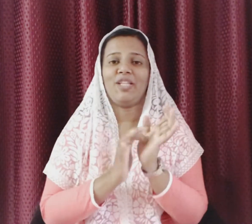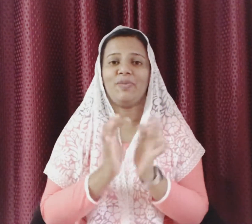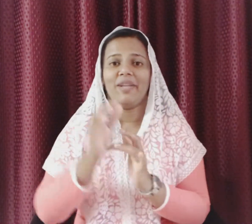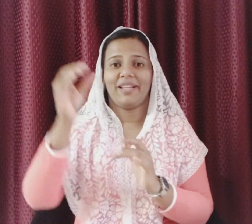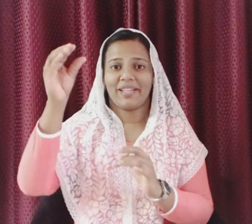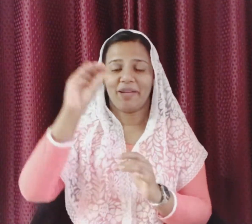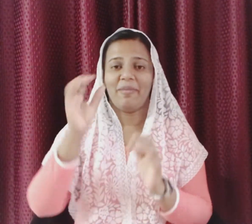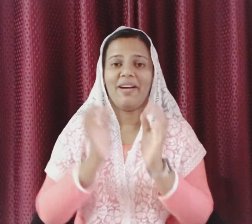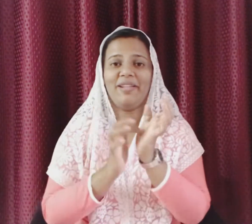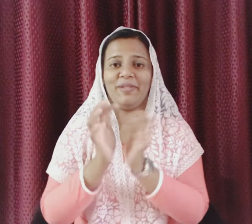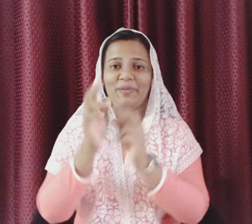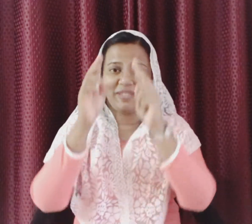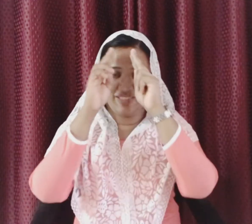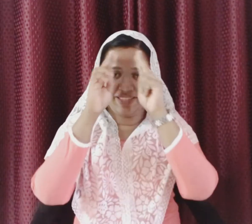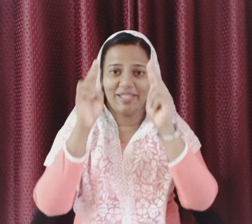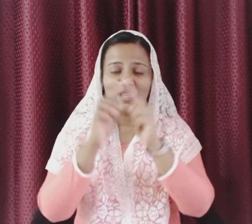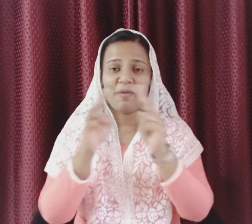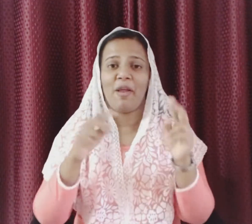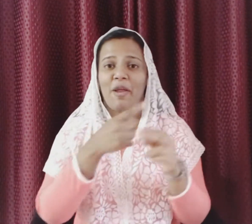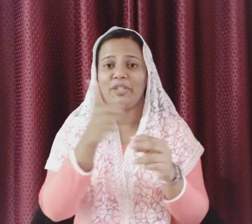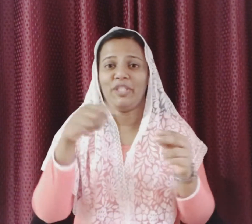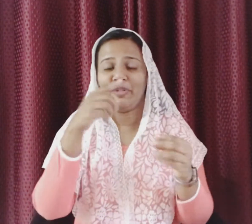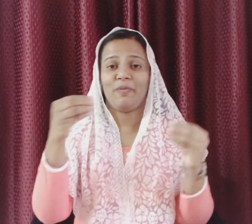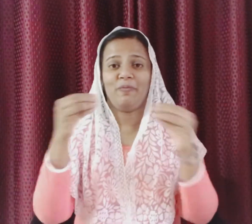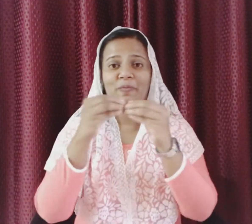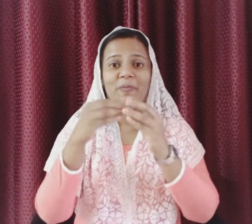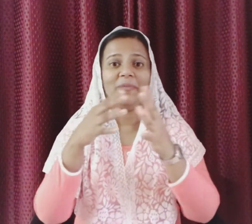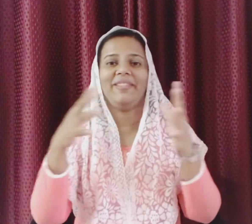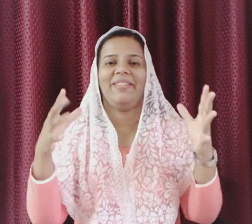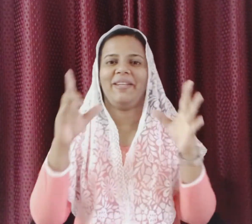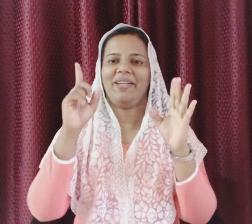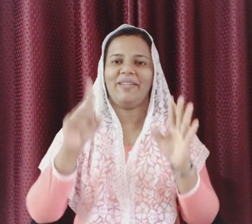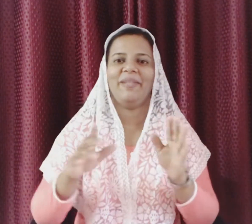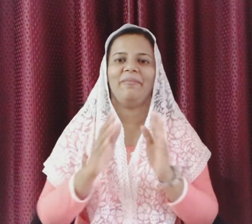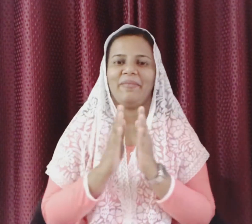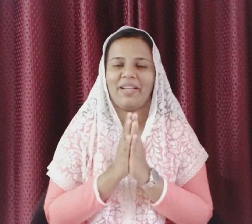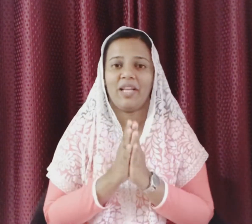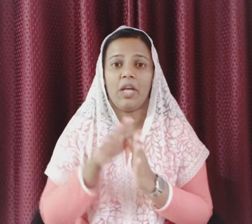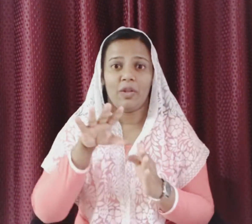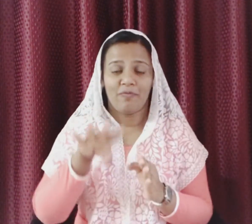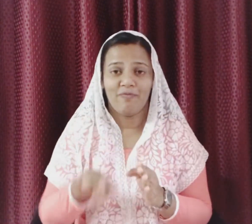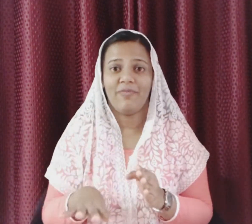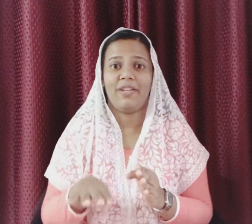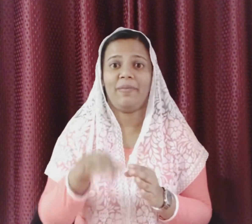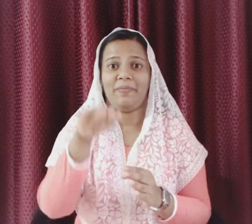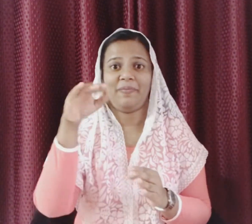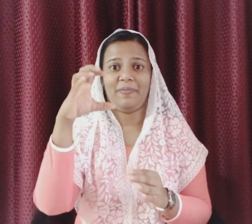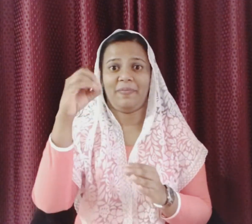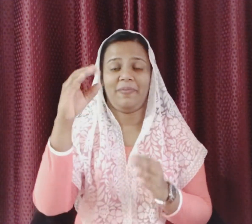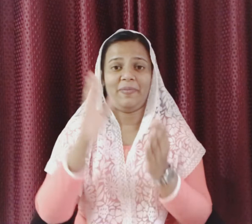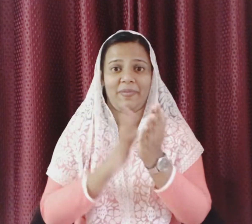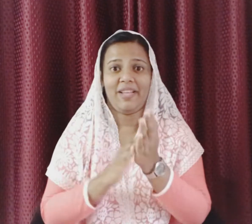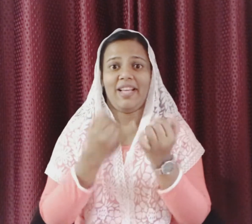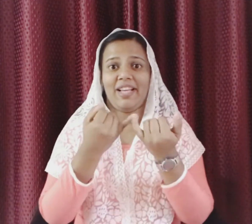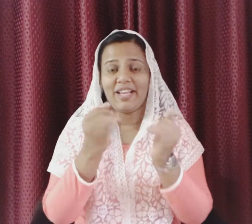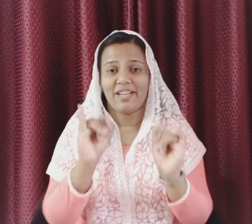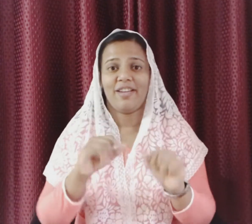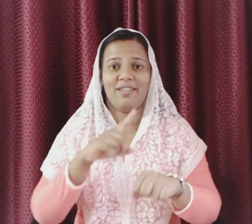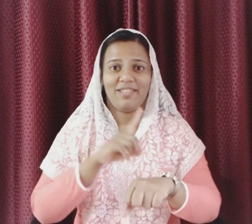കൃപയും സമാധാനവും നിങ്ങളുടെ ജീവിതം വർദ്ധിച്ചു പെരുകുമാറാകട്ടെ എന്ന് പ്രാർത്ഥിക്കുന്നു. നമുക്കിന്ന് വൈകിട്ട് ഇന്ത്യൻ സമയം 9:30 നമ്മൾ